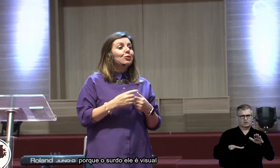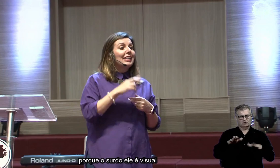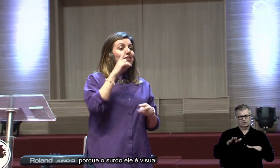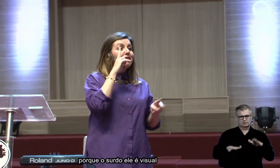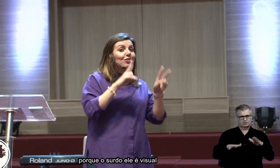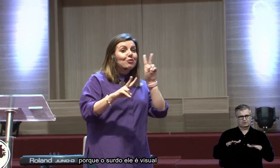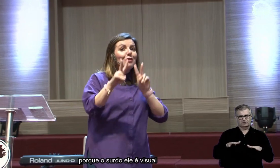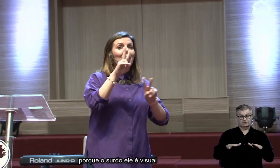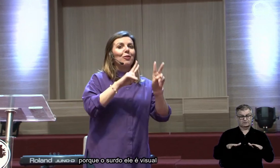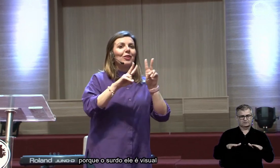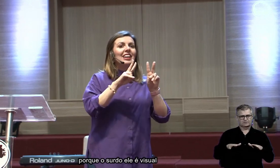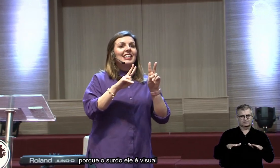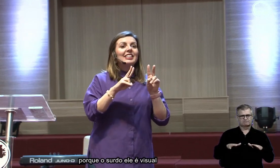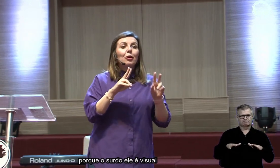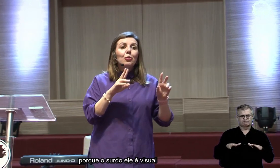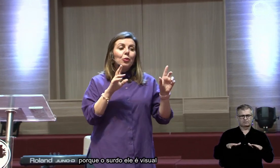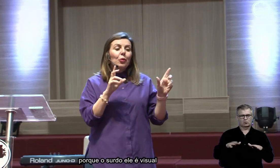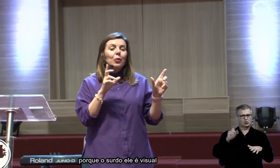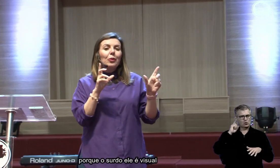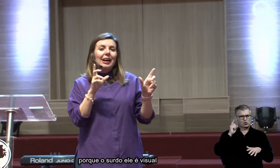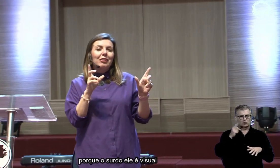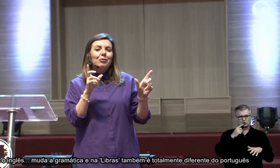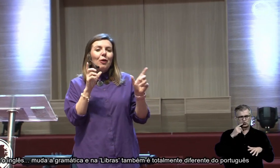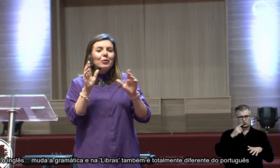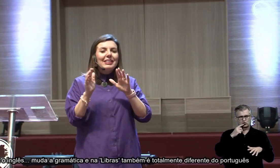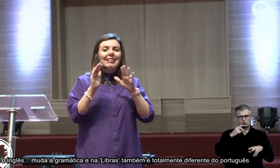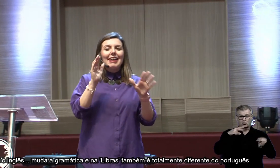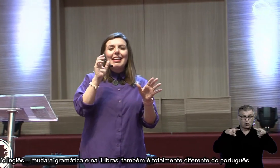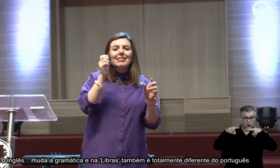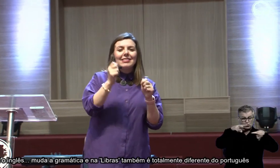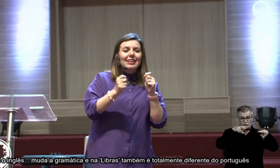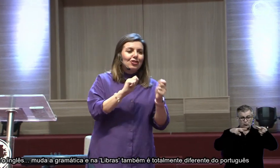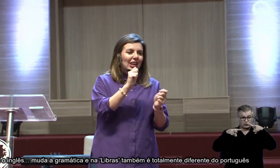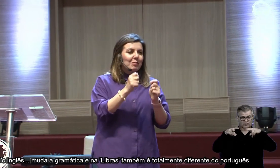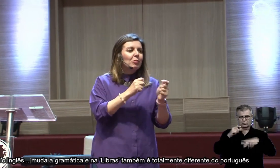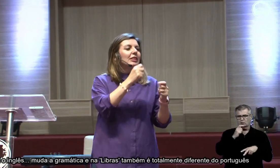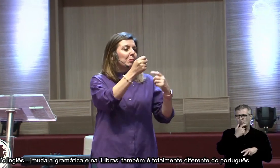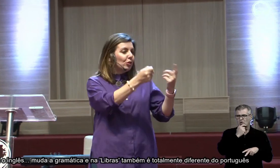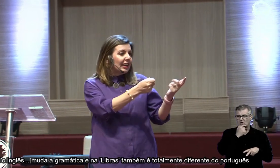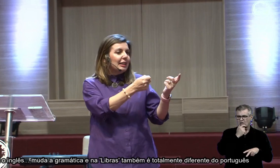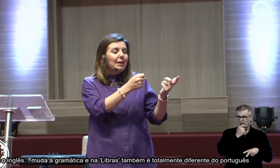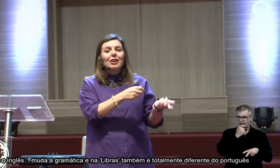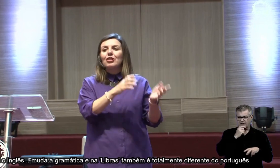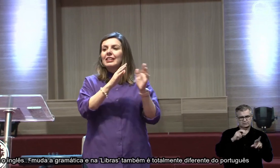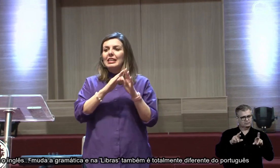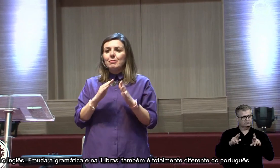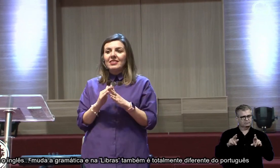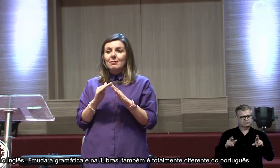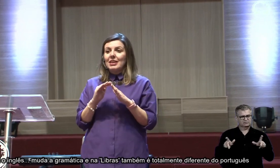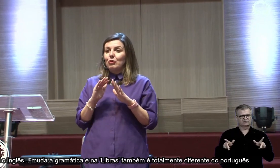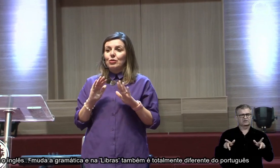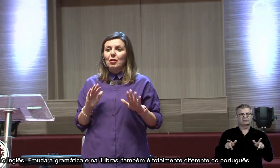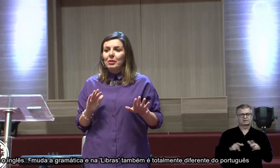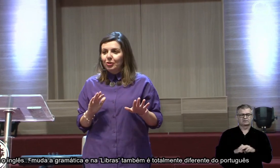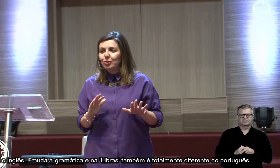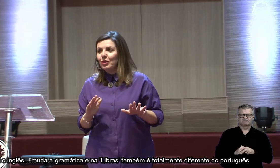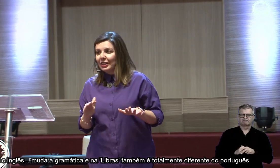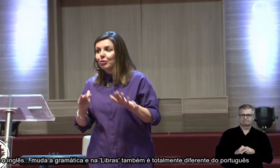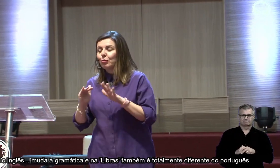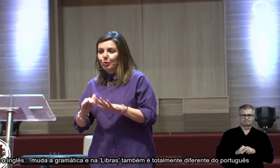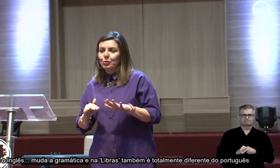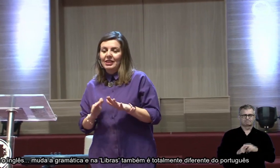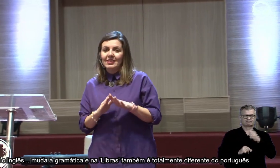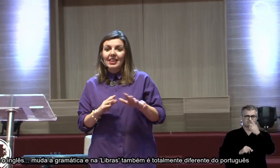porque o surdo ele é visual. Então, igual o inglês, a gente acaba mudando a gramática na Libras também. É totalmente